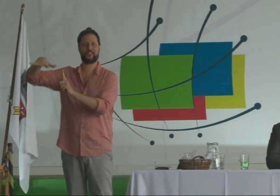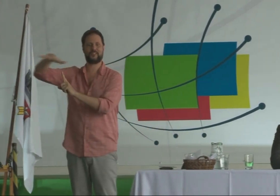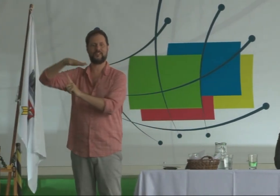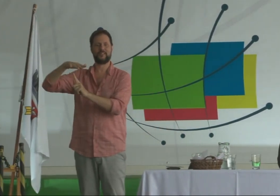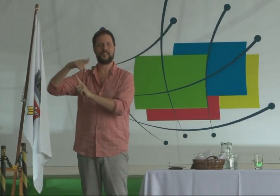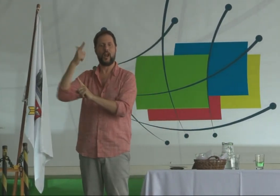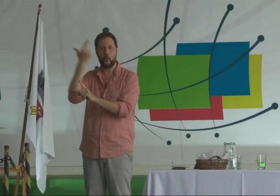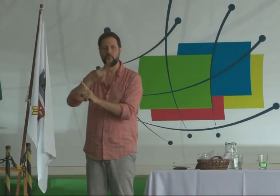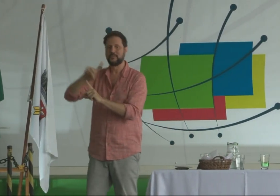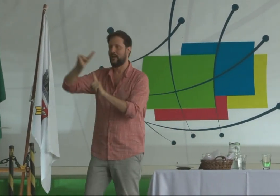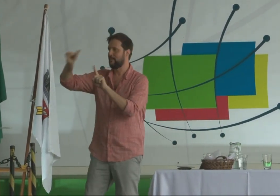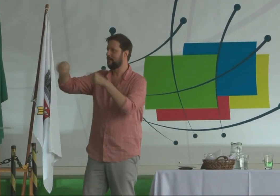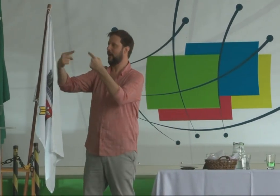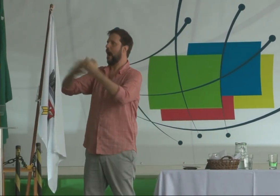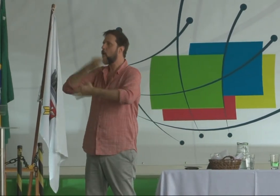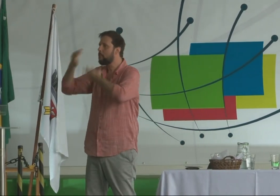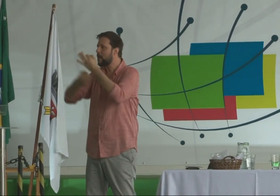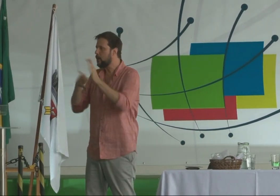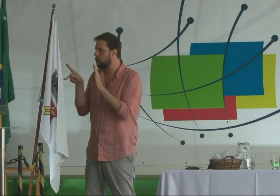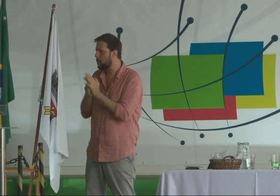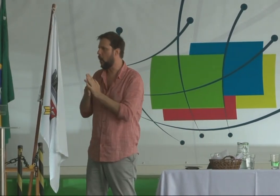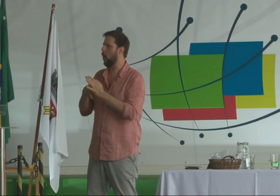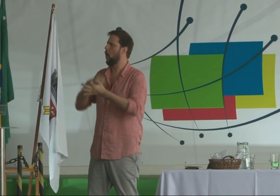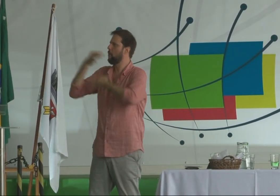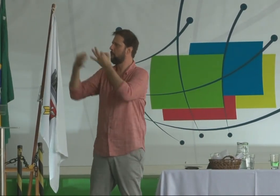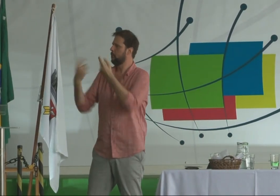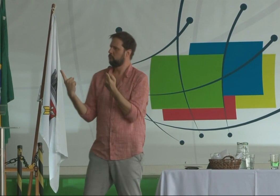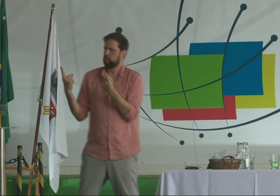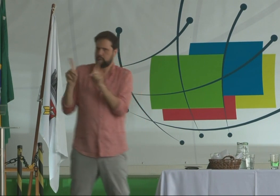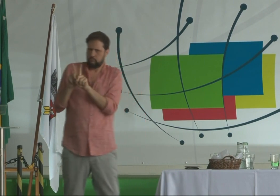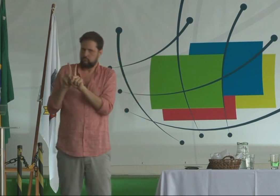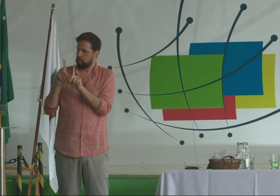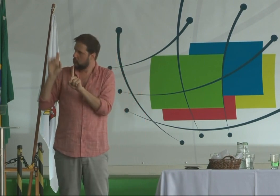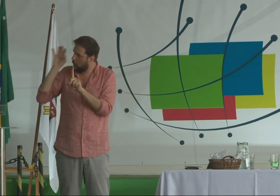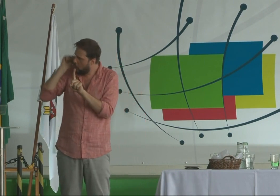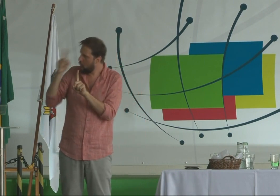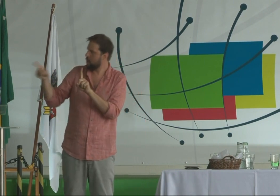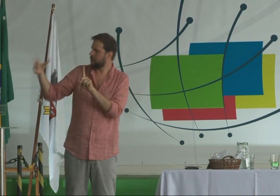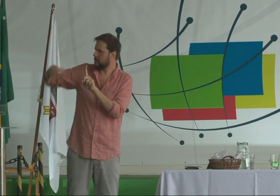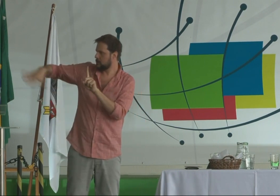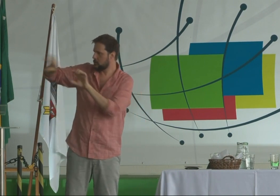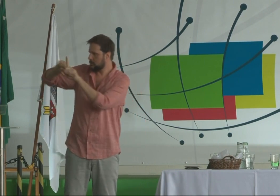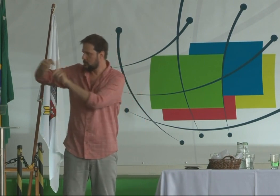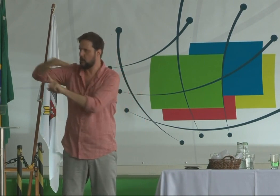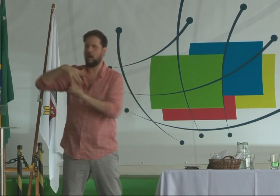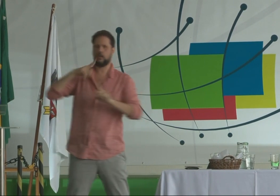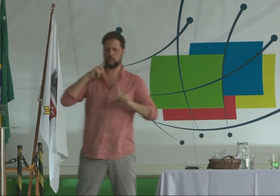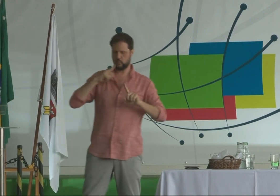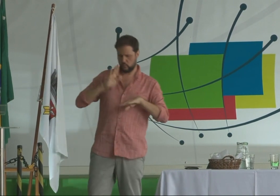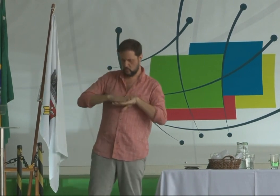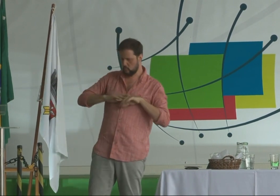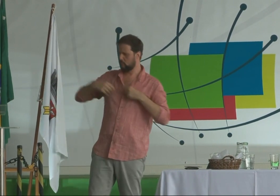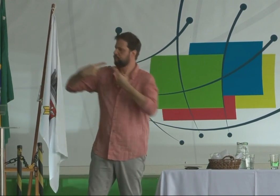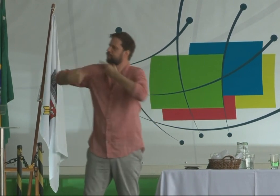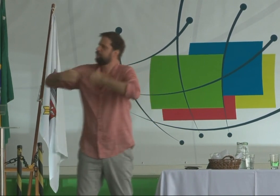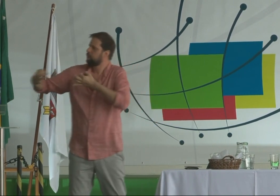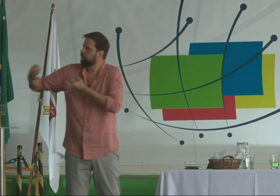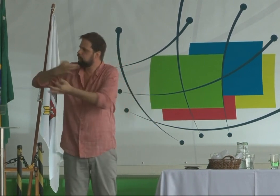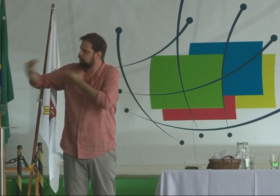mas na questão social, ainda precisa ser discutido mais, precisa que os fundos se formem e consigam dialogar melhor